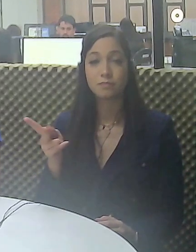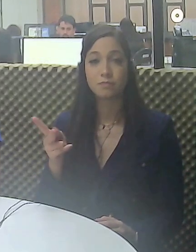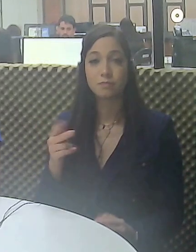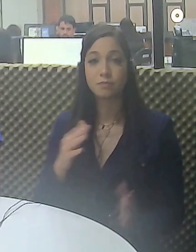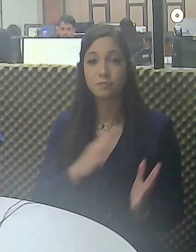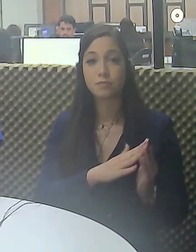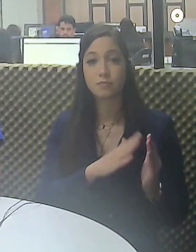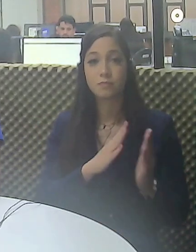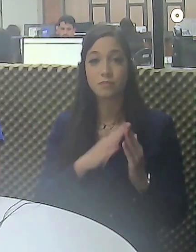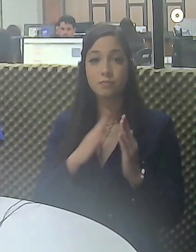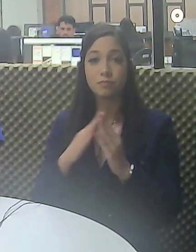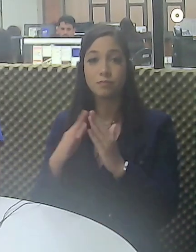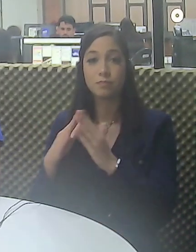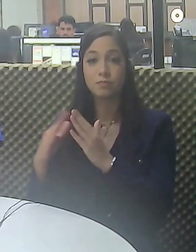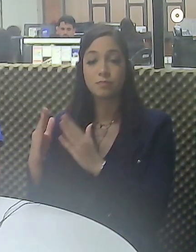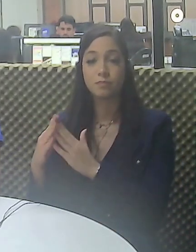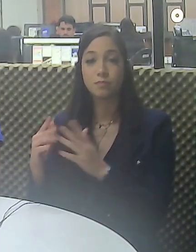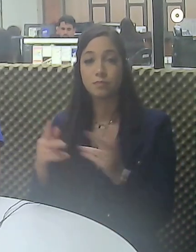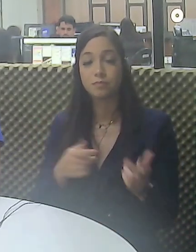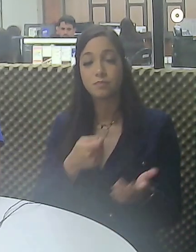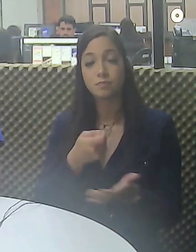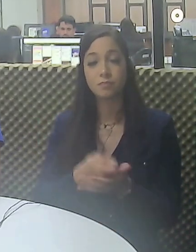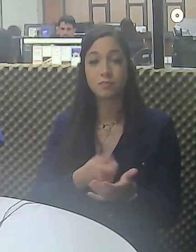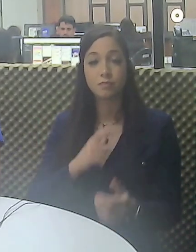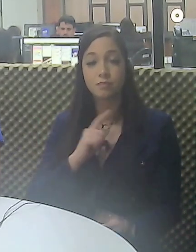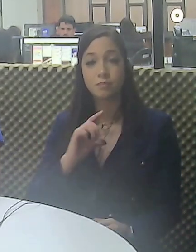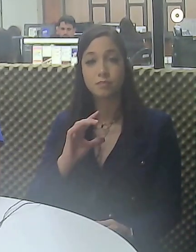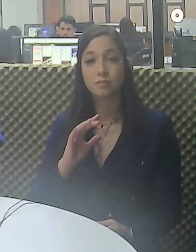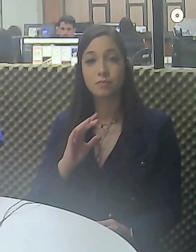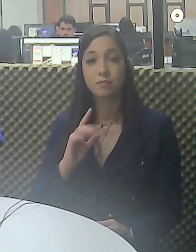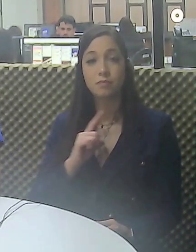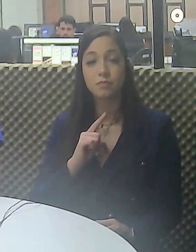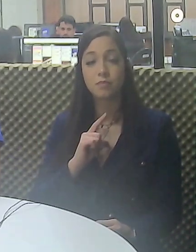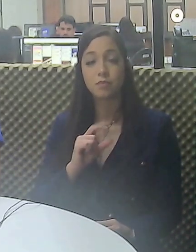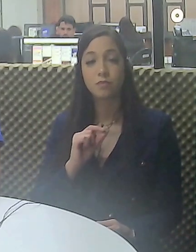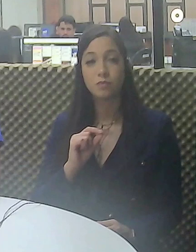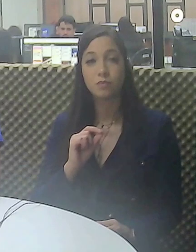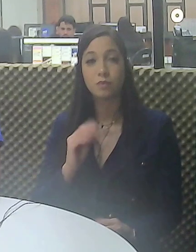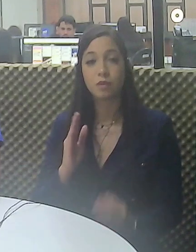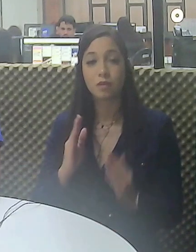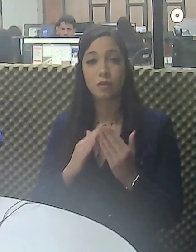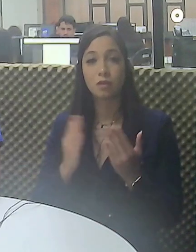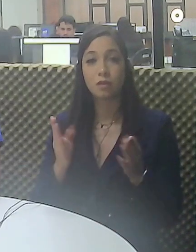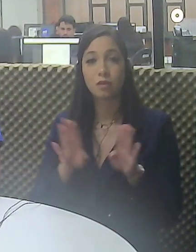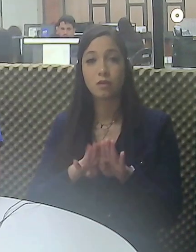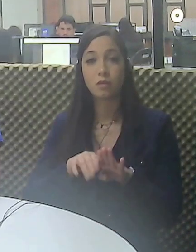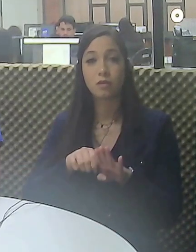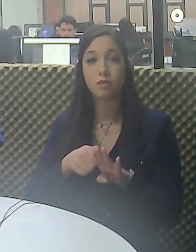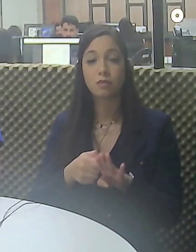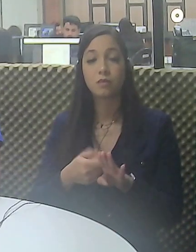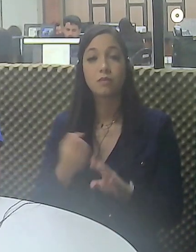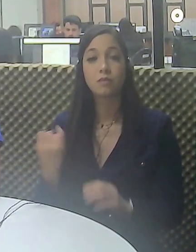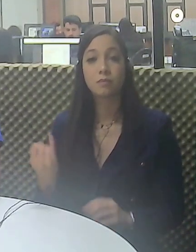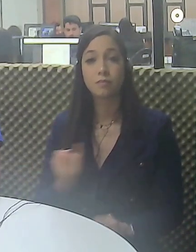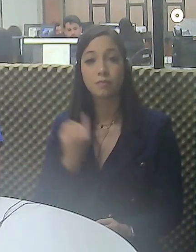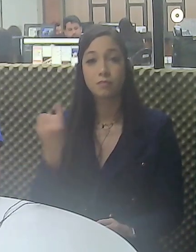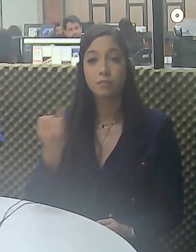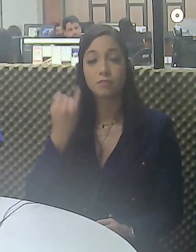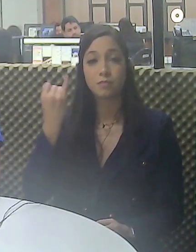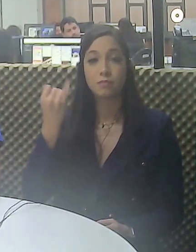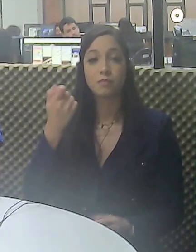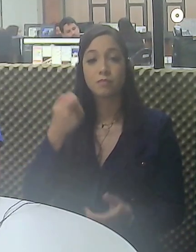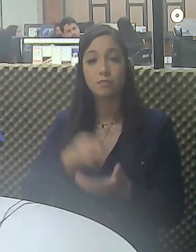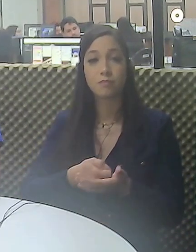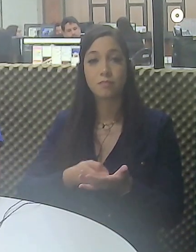os imóveis da região e ainda persiste uma média muito alta de imóveis fechados. É fundamental, temos